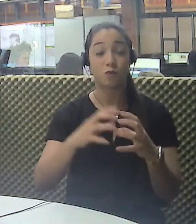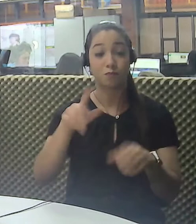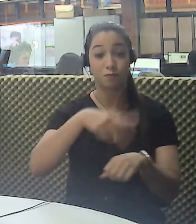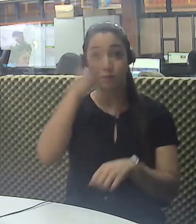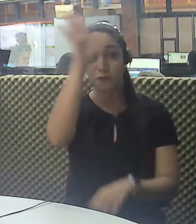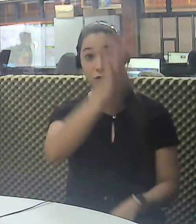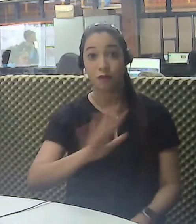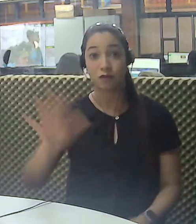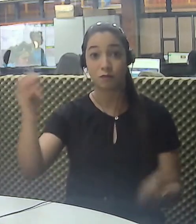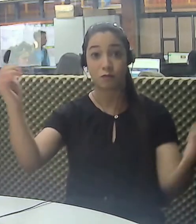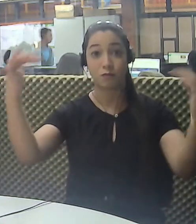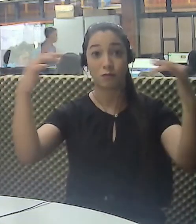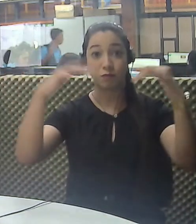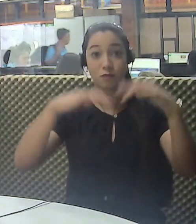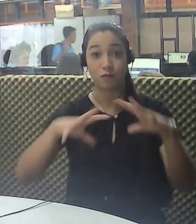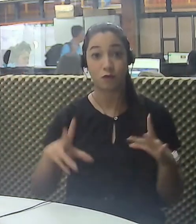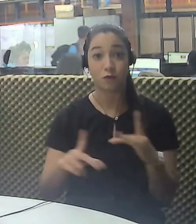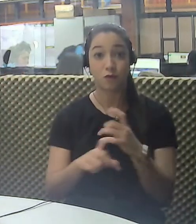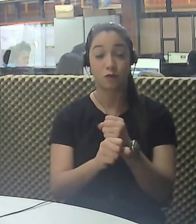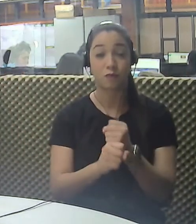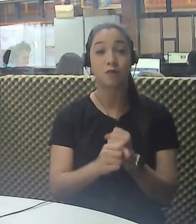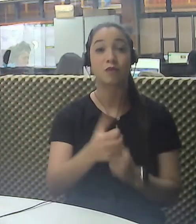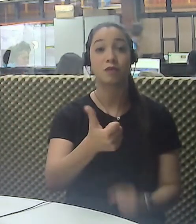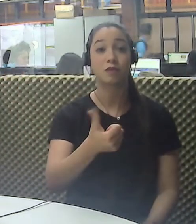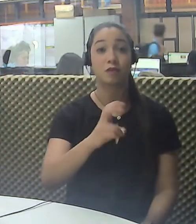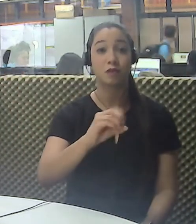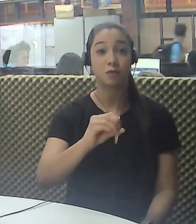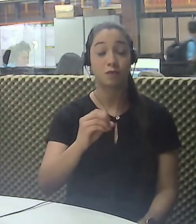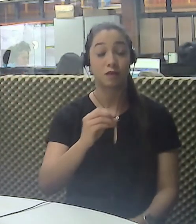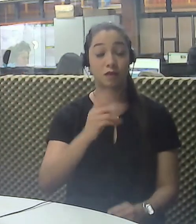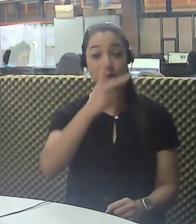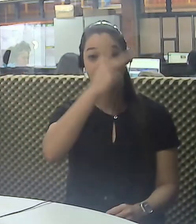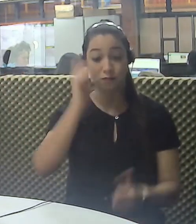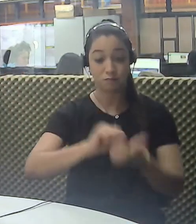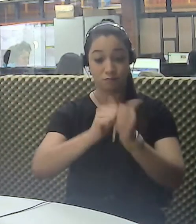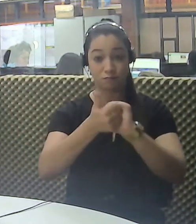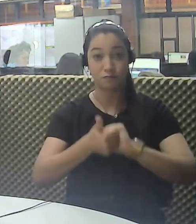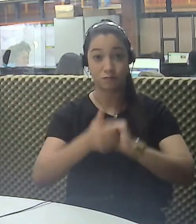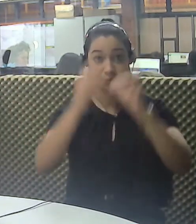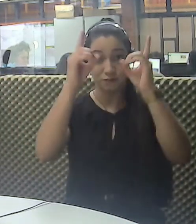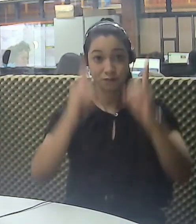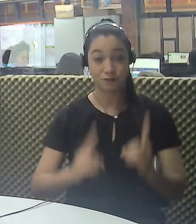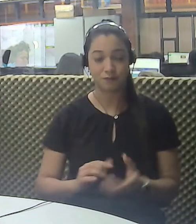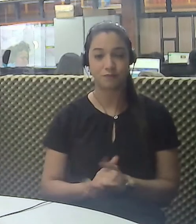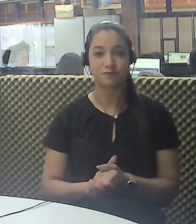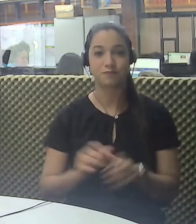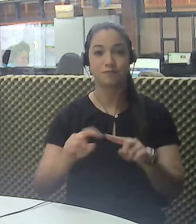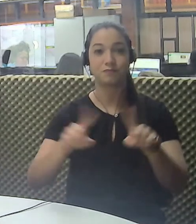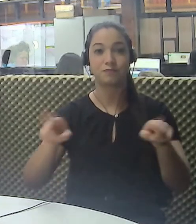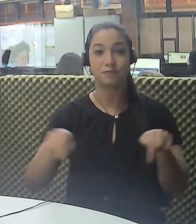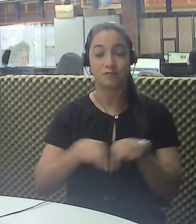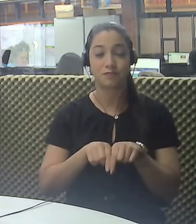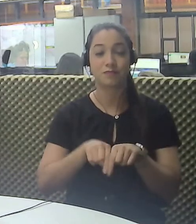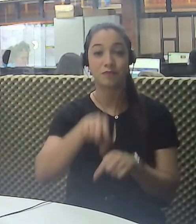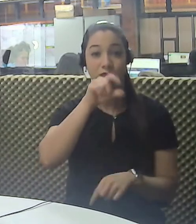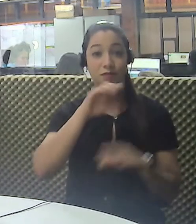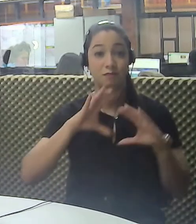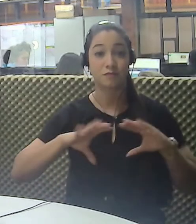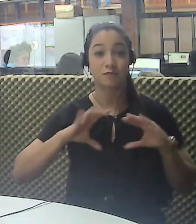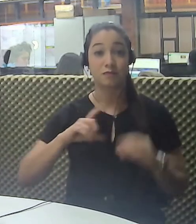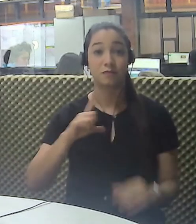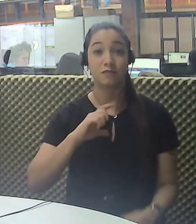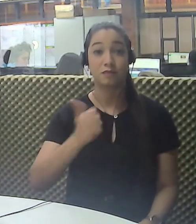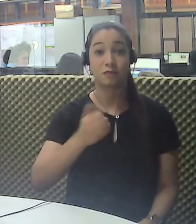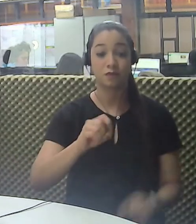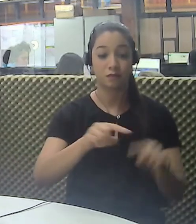país, totalizando cerca de 150 para-atletas. Durante a competição, a Arena Sabiazinho será dividida em 10 quadras,